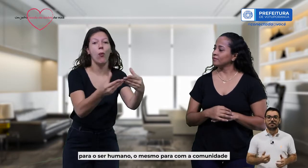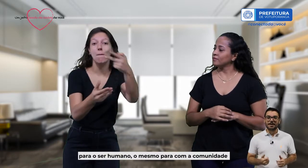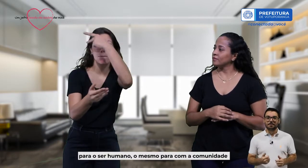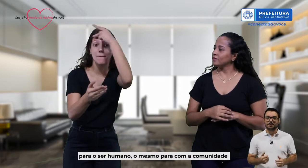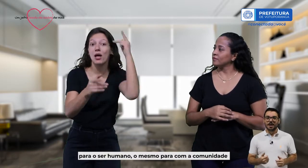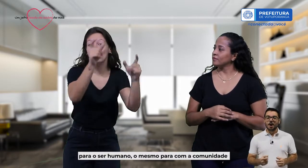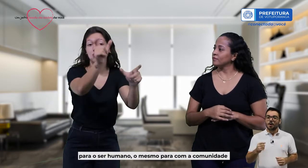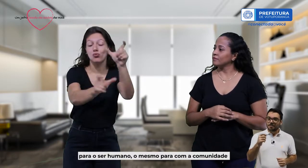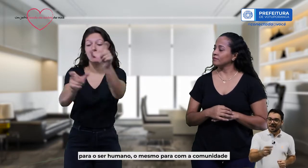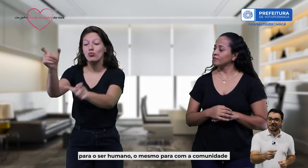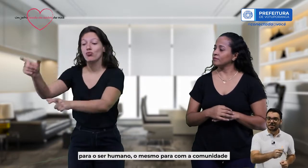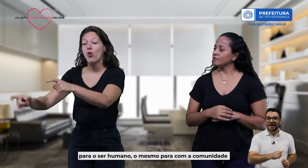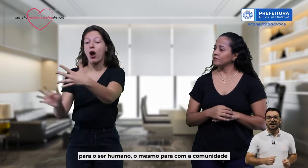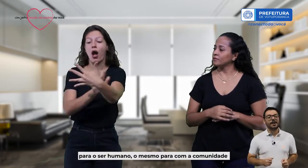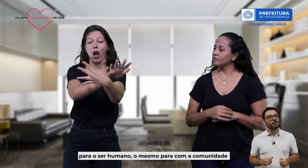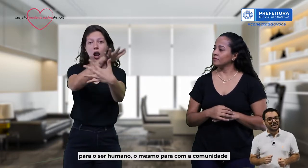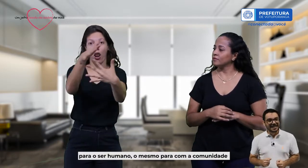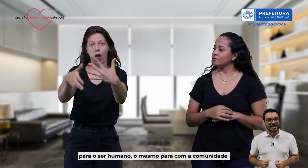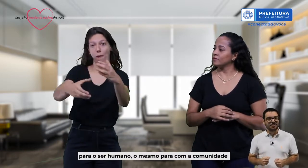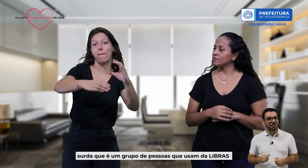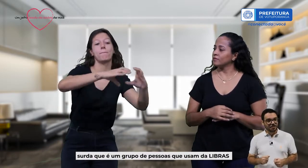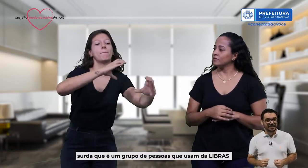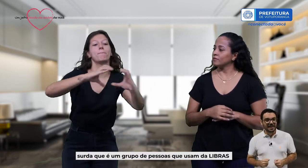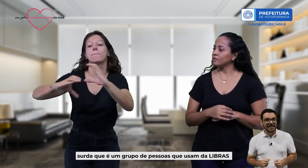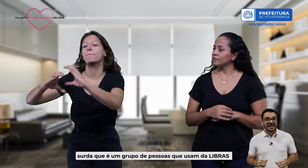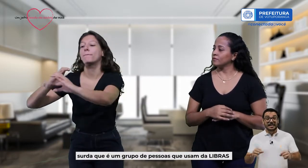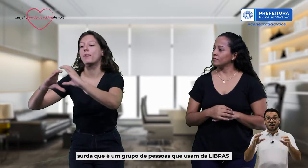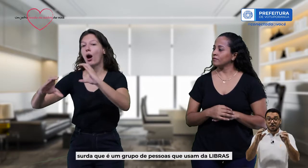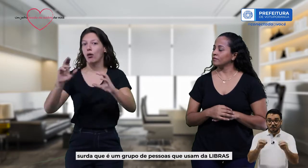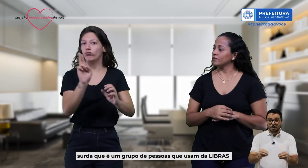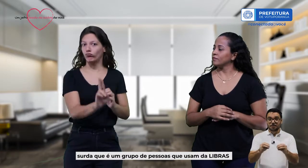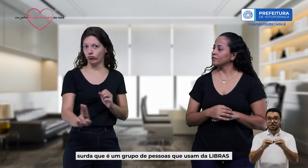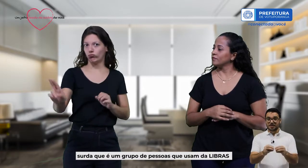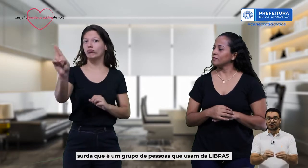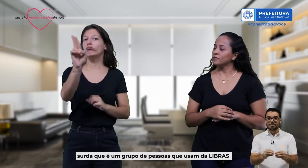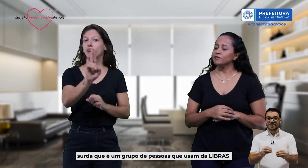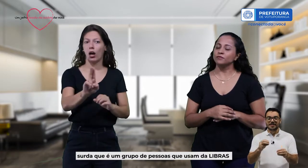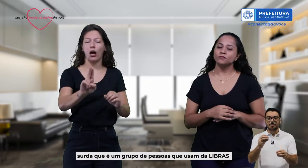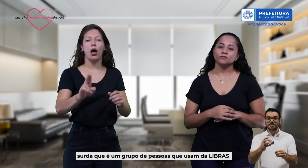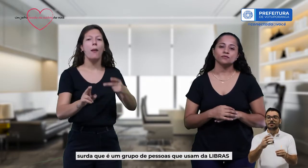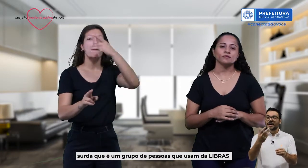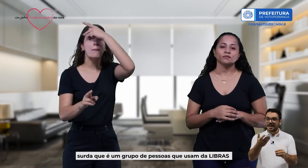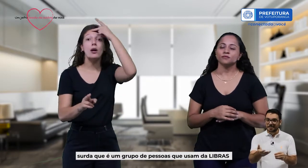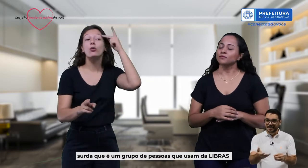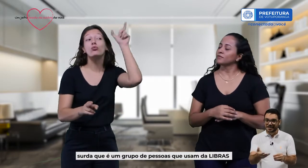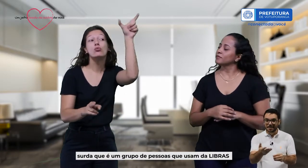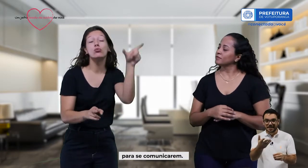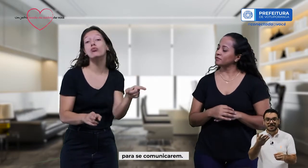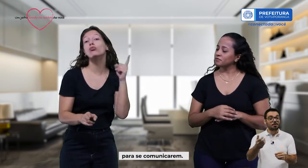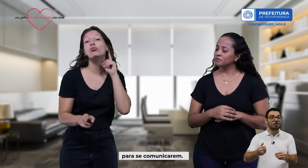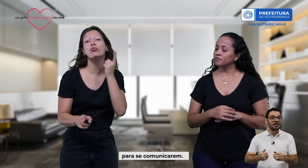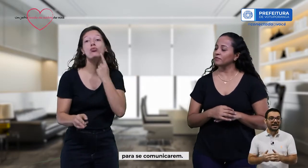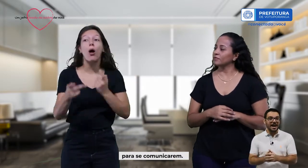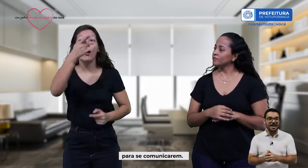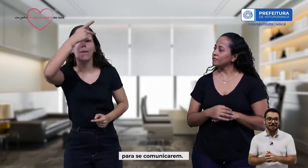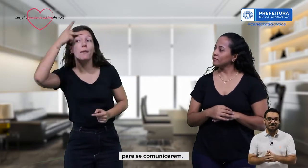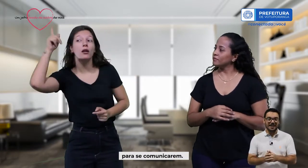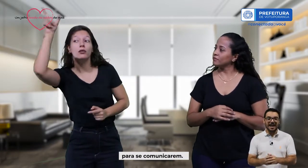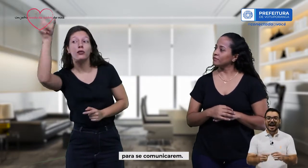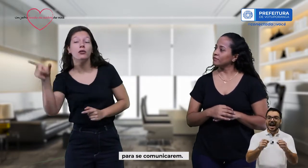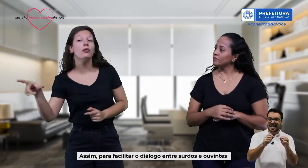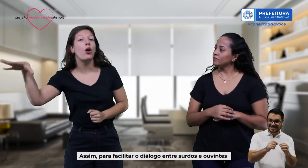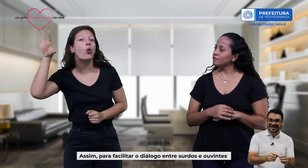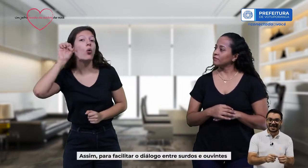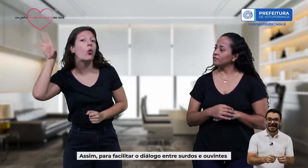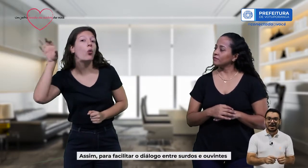para o ser humano. O mesmo para com a comunidade surda, que é um grupo de pessoas que usam da libras para se comunicarem.